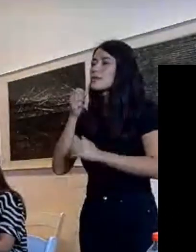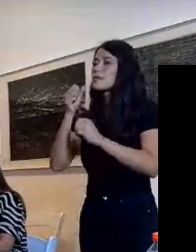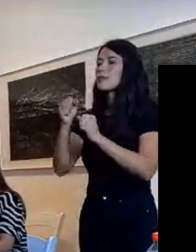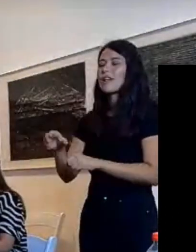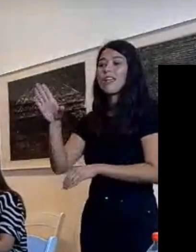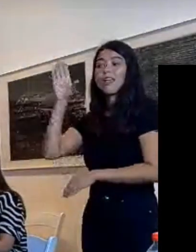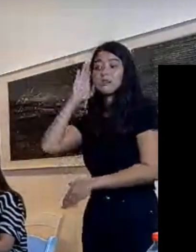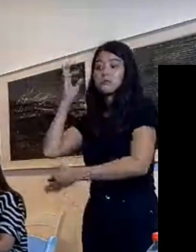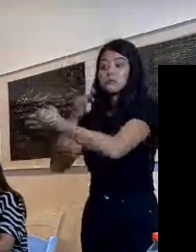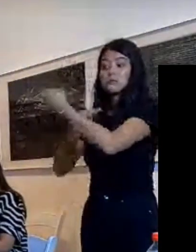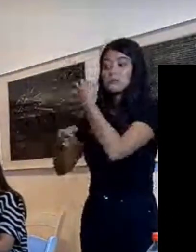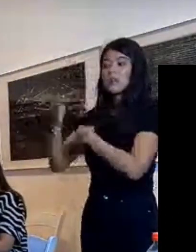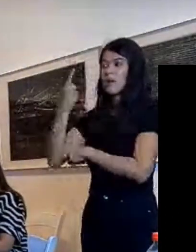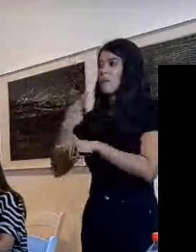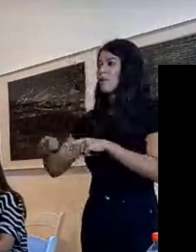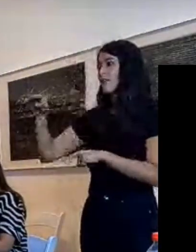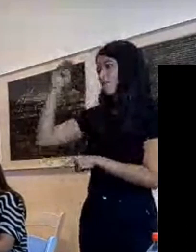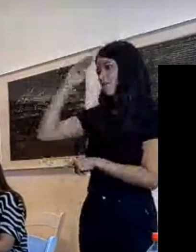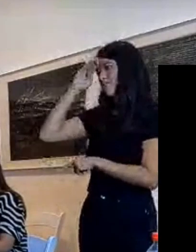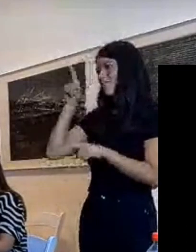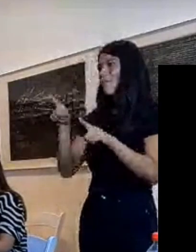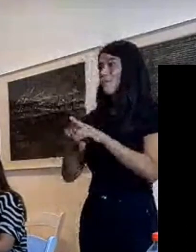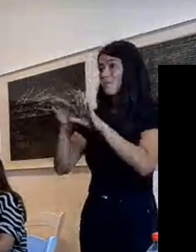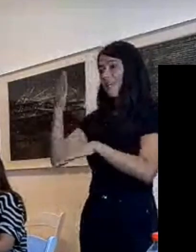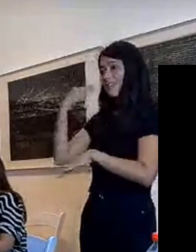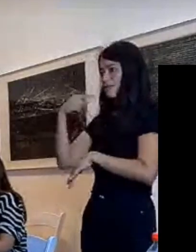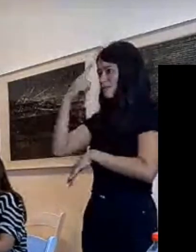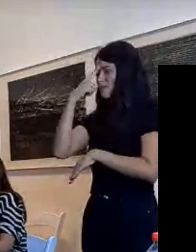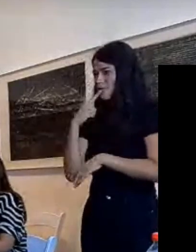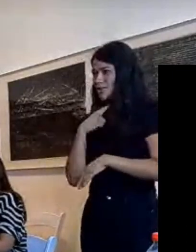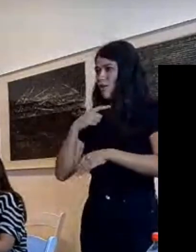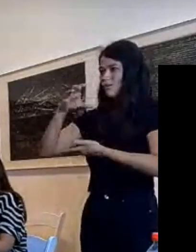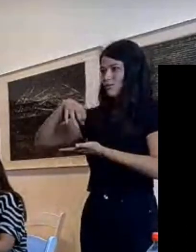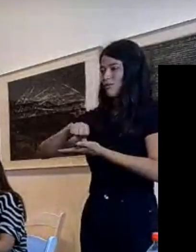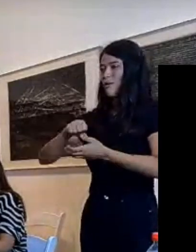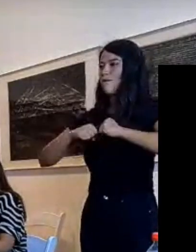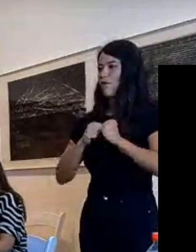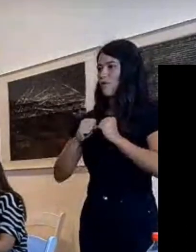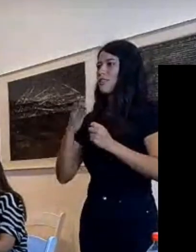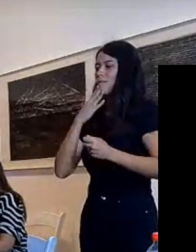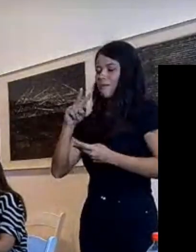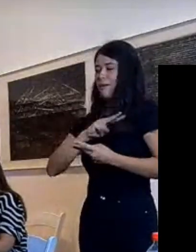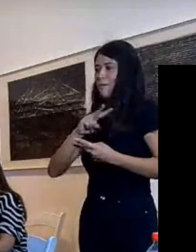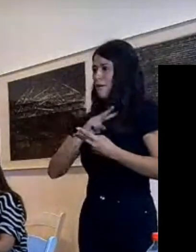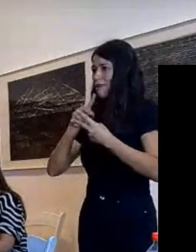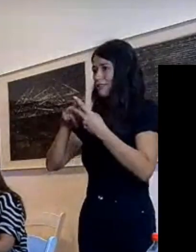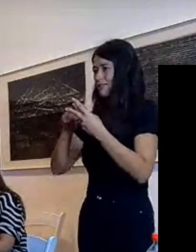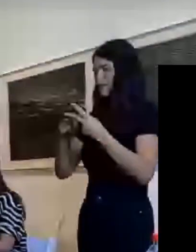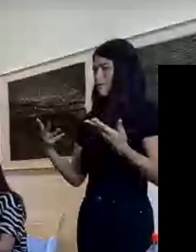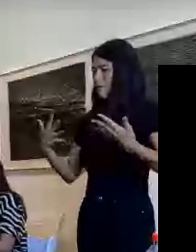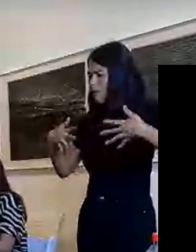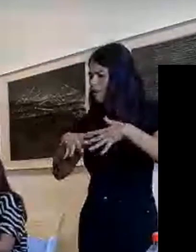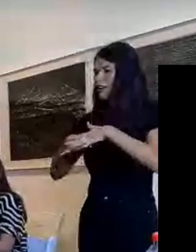a otras experiencias, como las del Museo de Bogotá, con nuestros compañeros en Valparaíso, cómo se han generado las